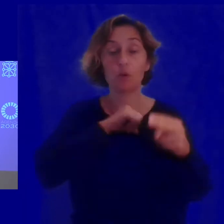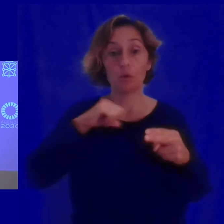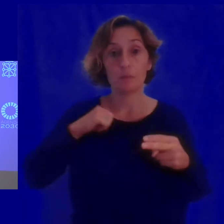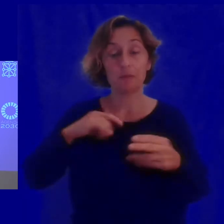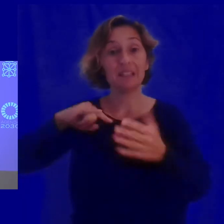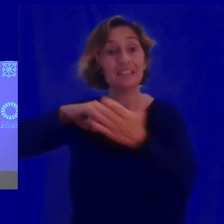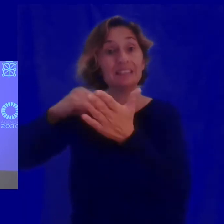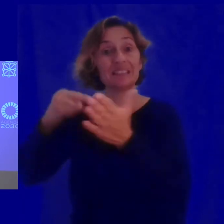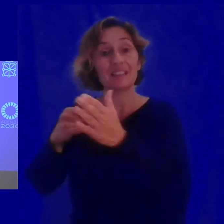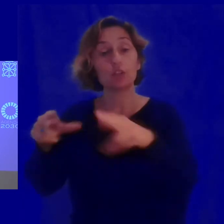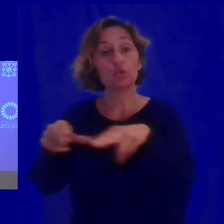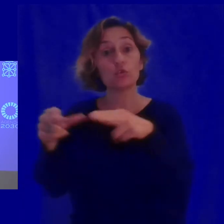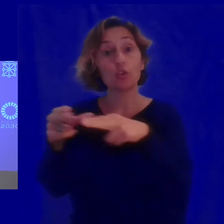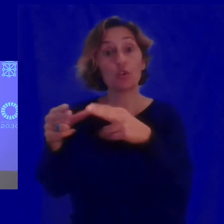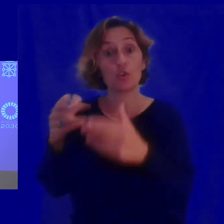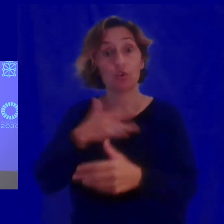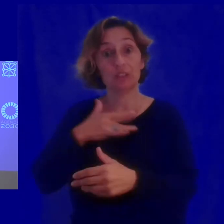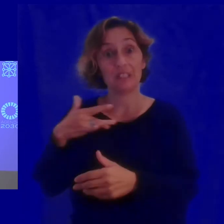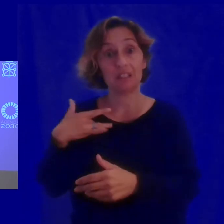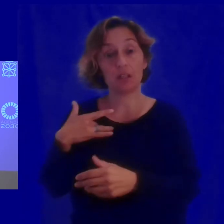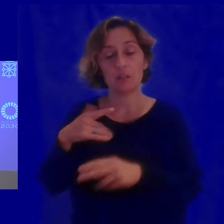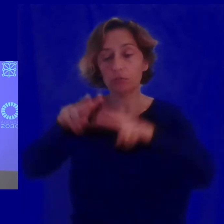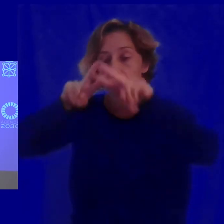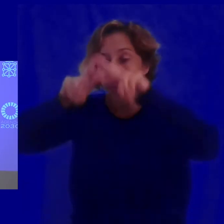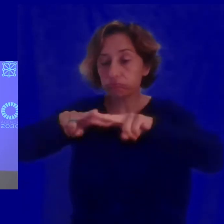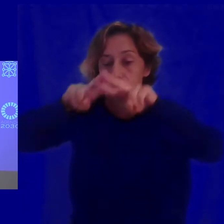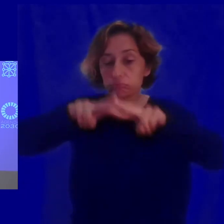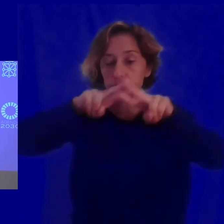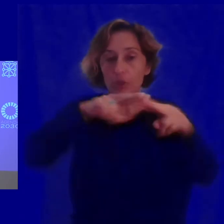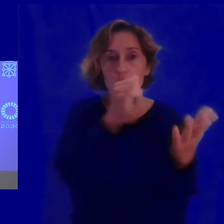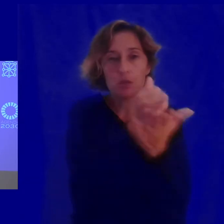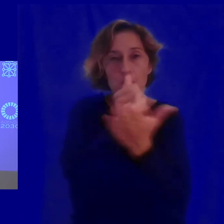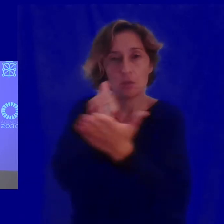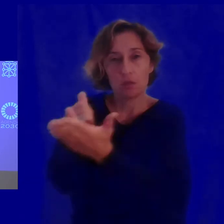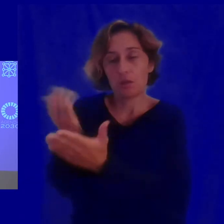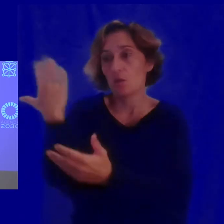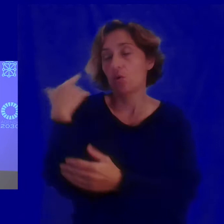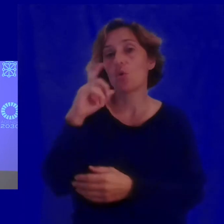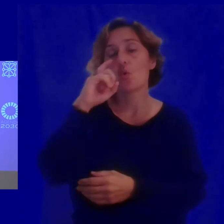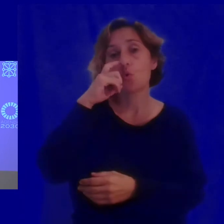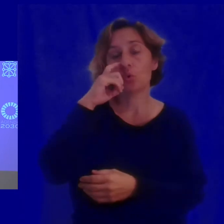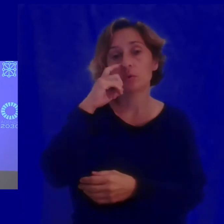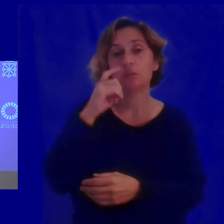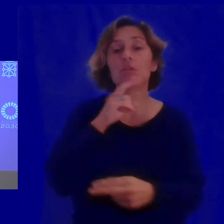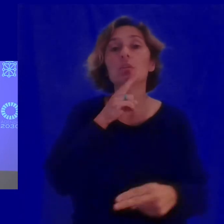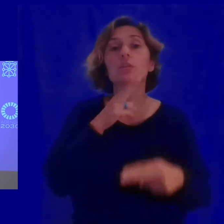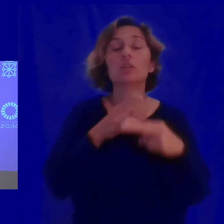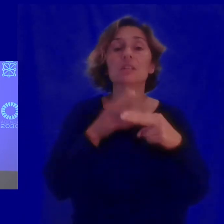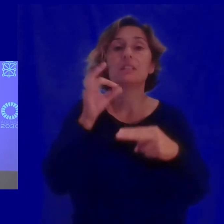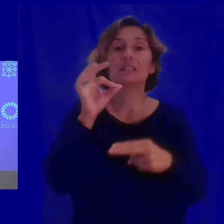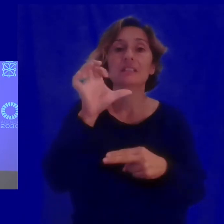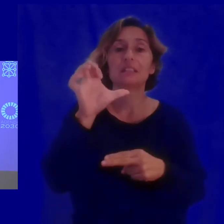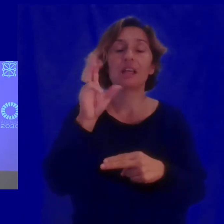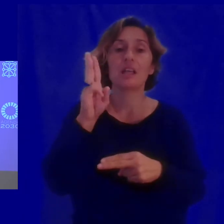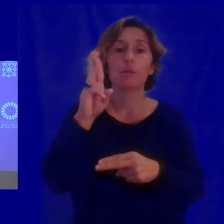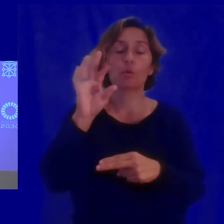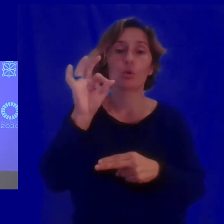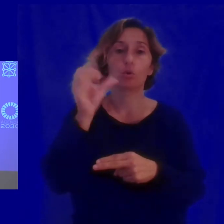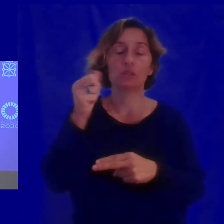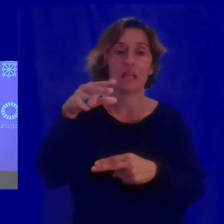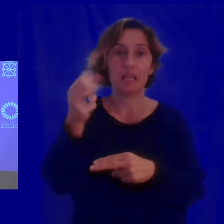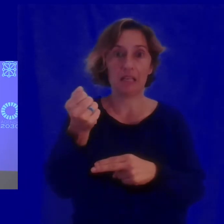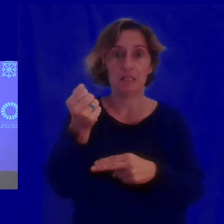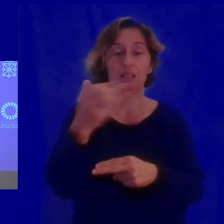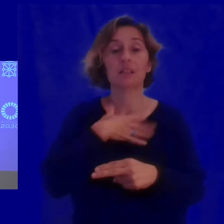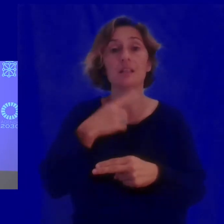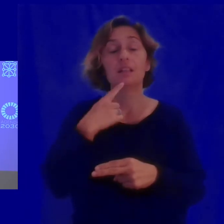también sociosanitario, lo mismo que se hizo en junio. Le llamamos Seprosana porque es seroprevalencia en